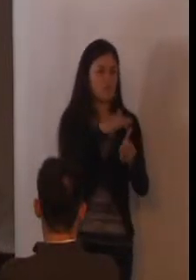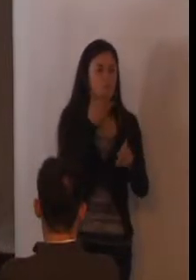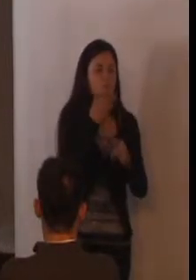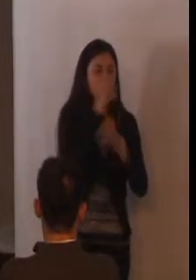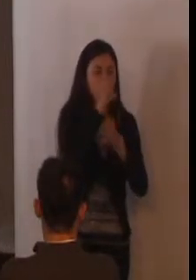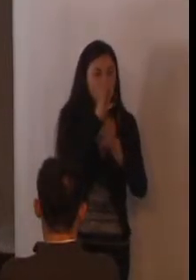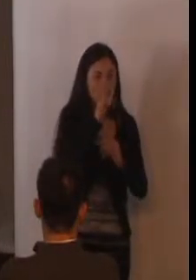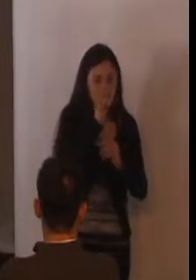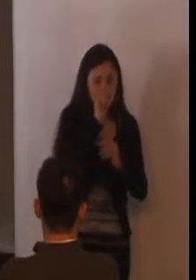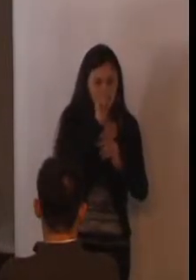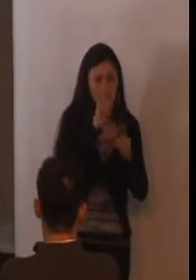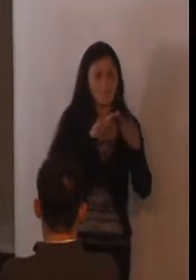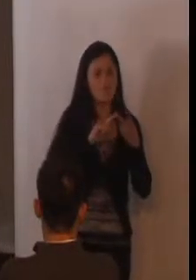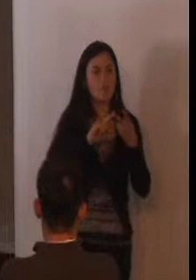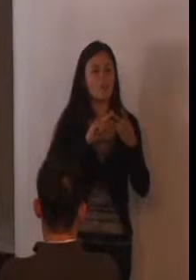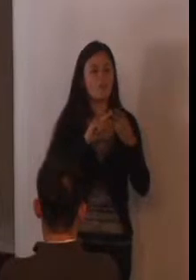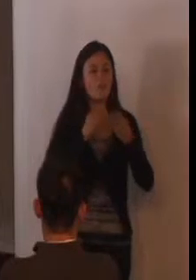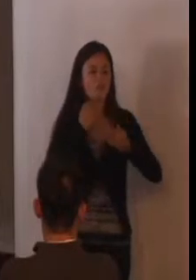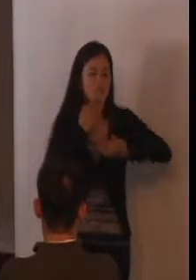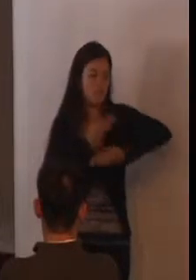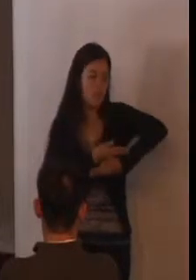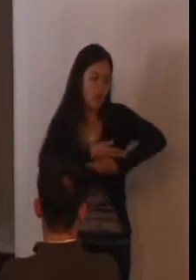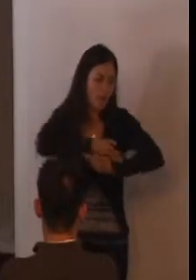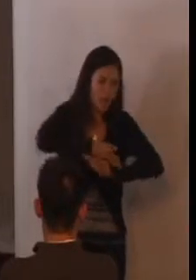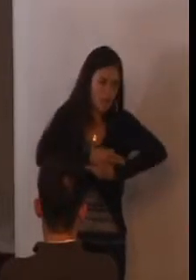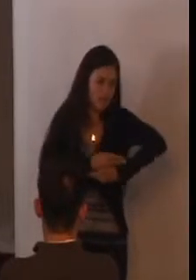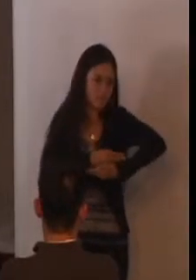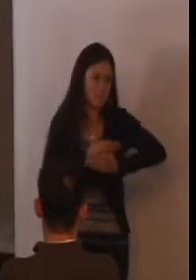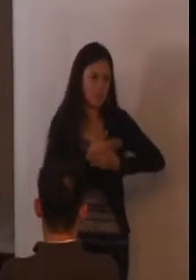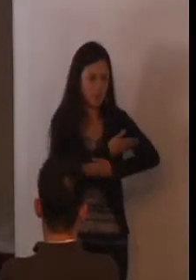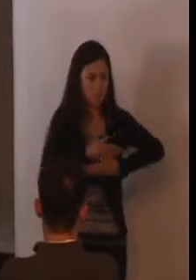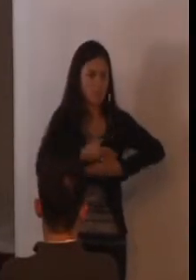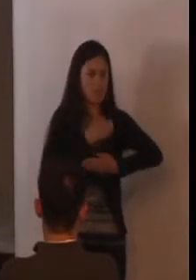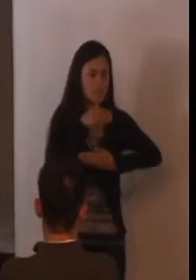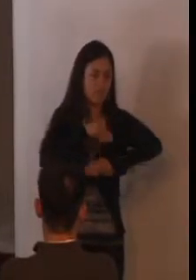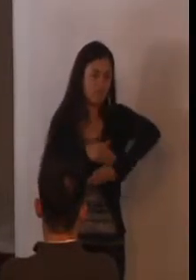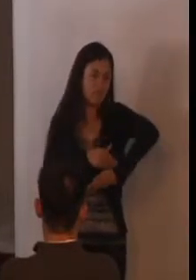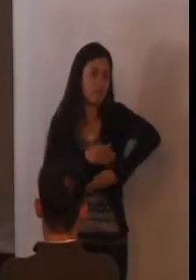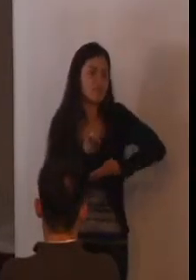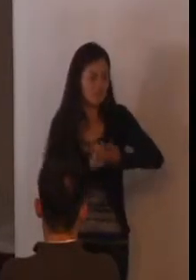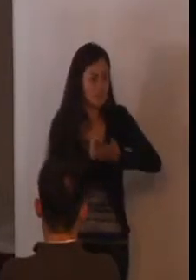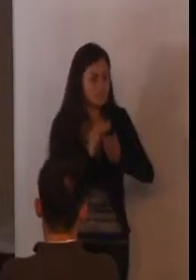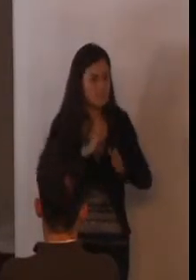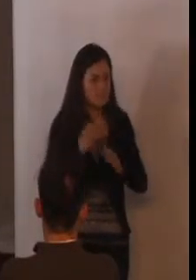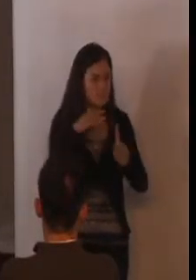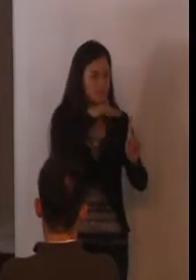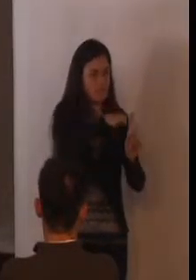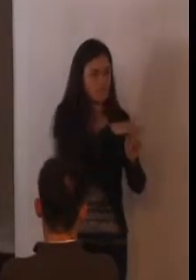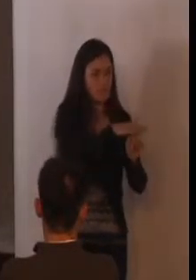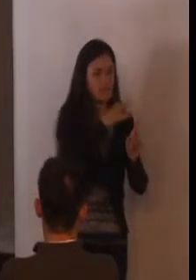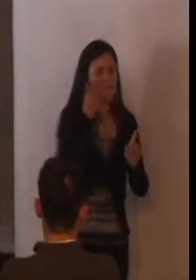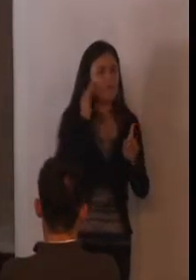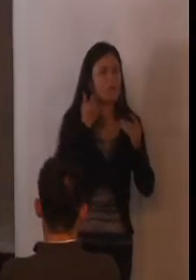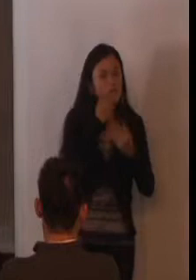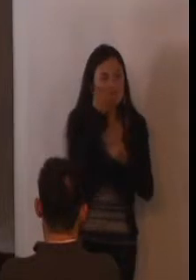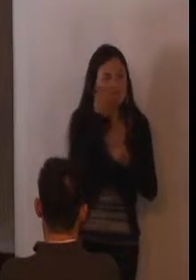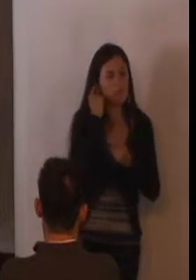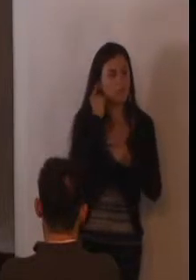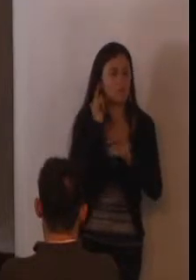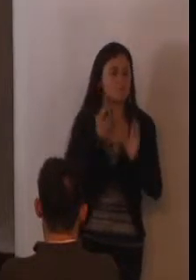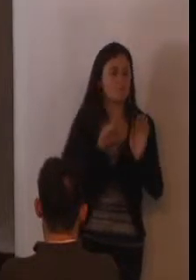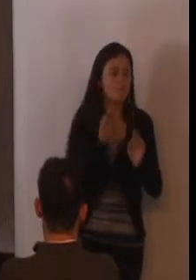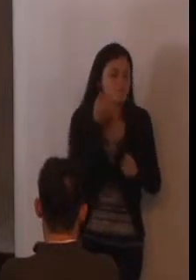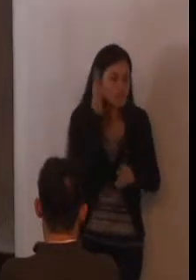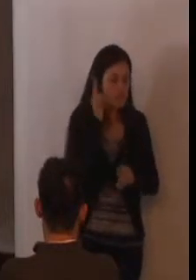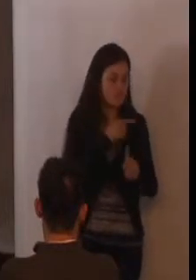famosos teteros, en posiciones semiacostados, ese tipo de características pues hacen que estén demasiado expuestos a una otitis y por